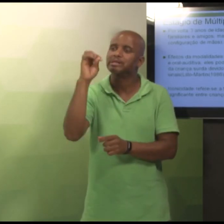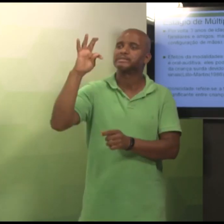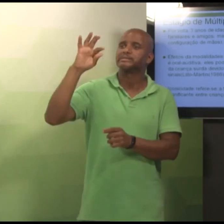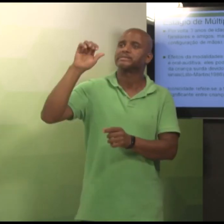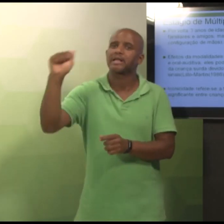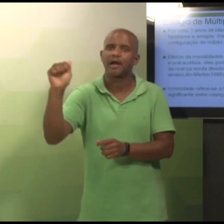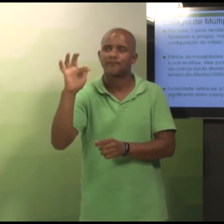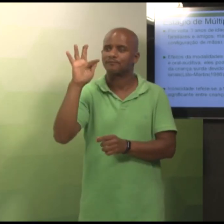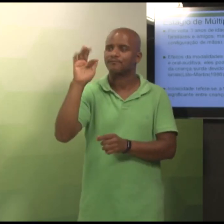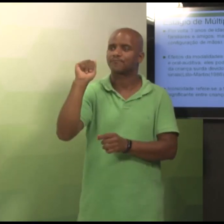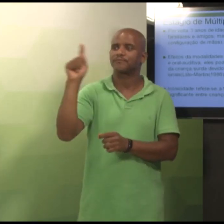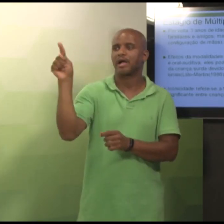que essa pronúncia